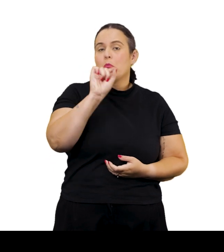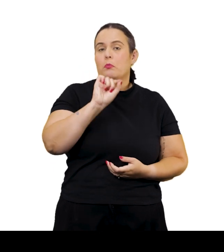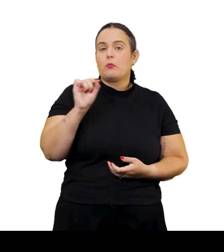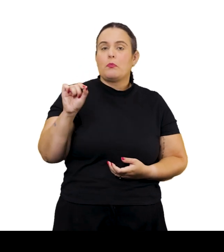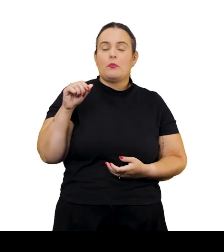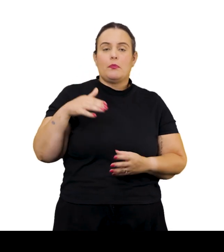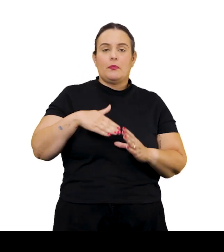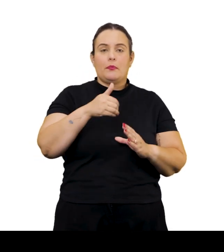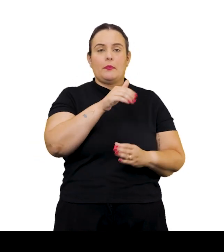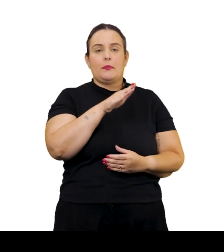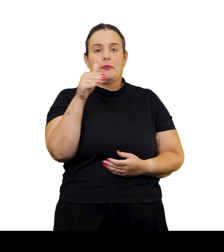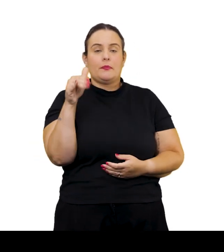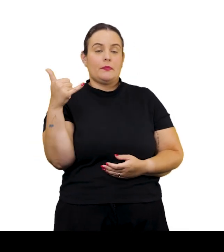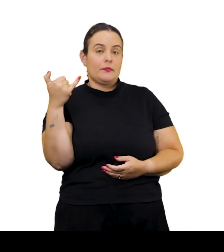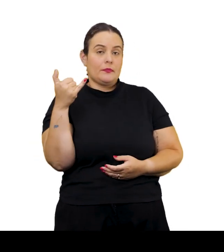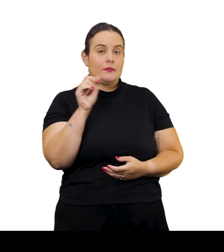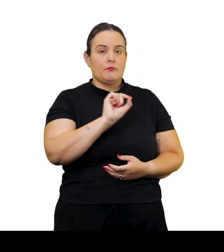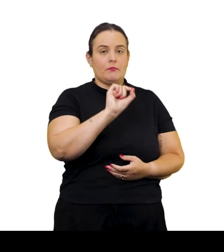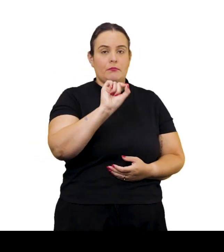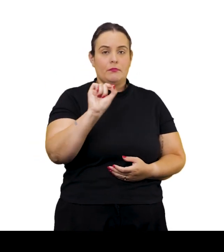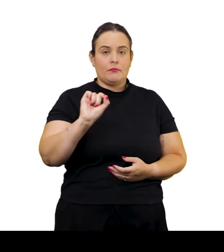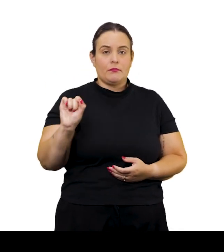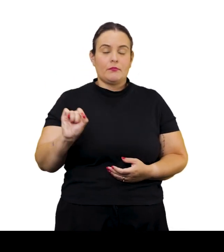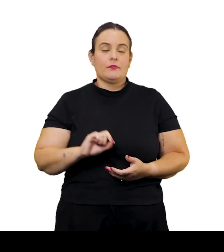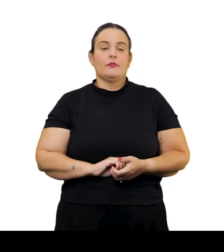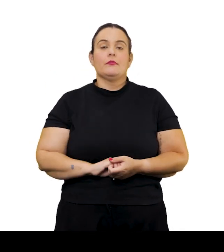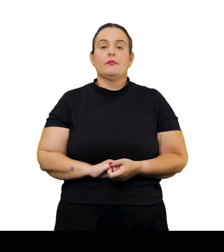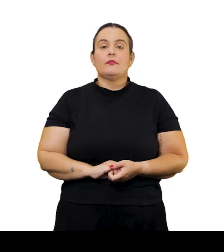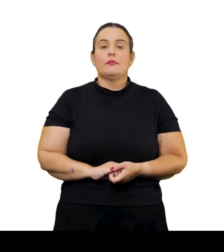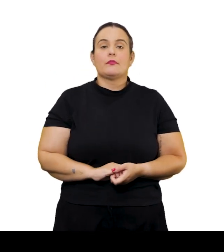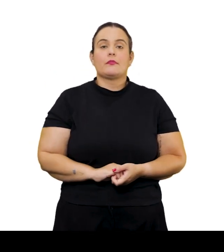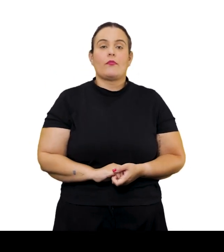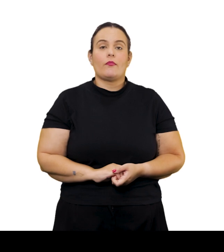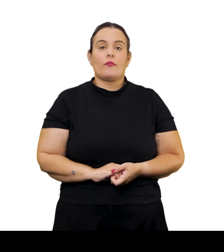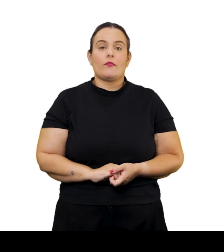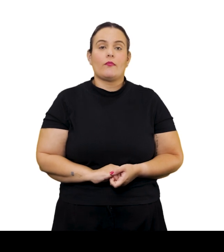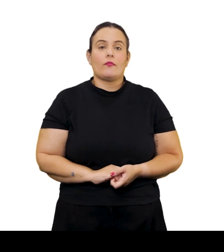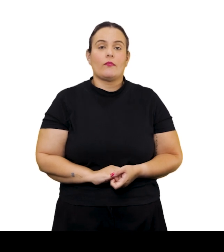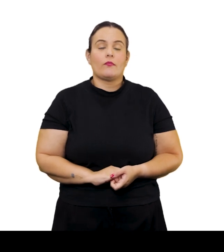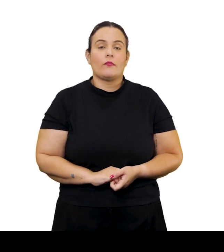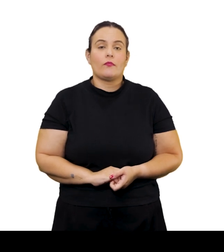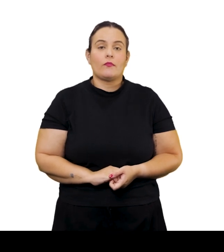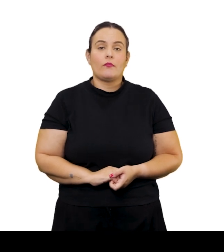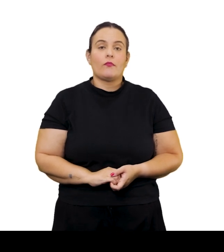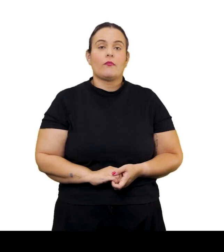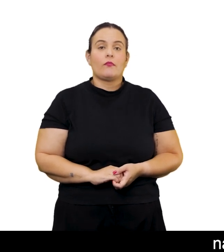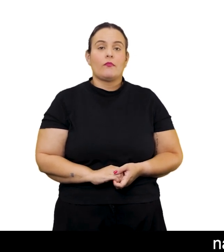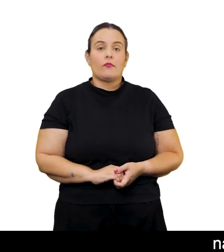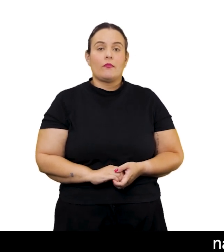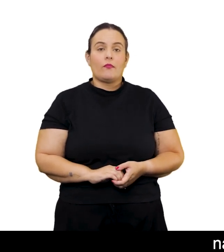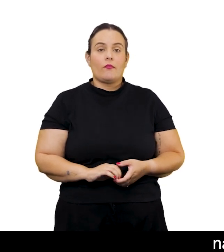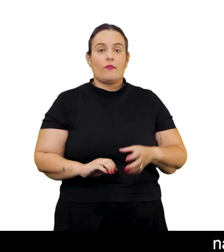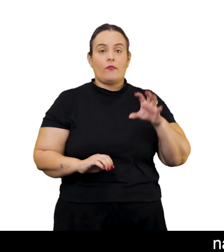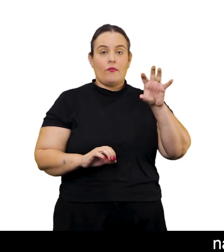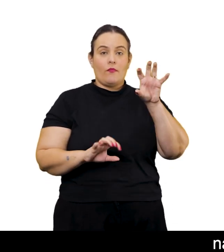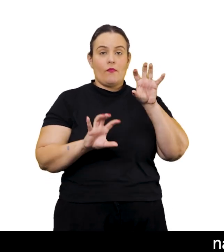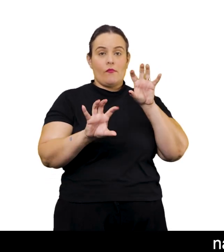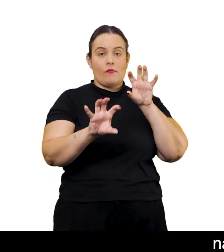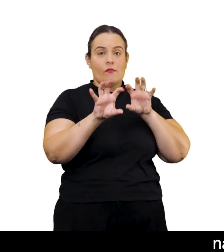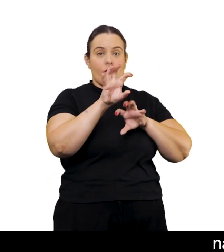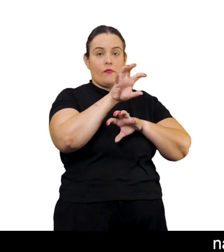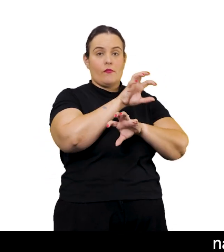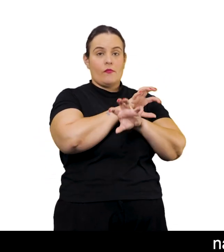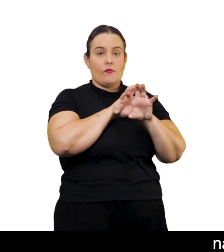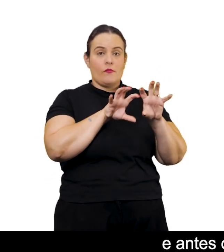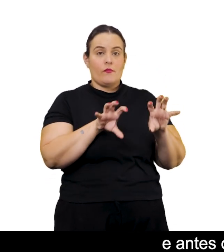carvão, pastel oleoso e caneta hidrográfica sobre papel. Elas estão uma em cima da outra, na parede à esquerda de